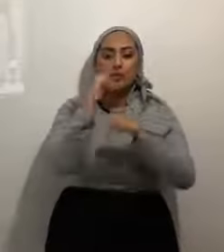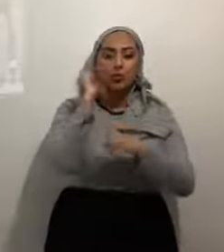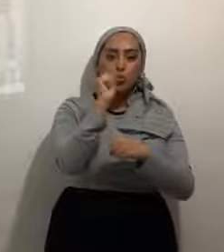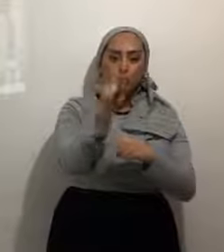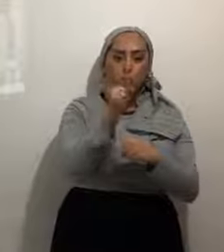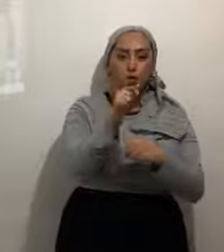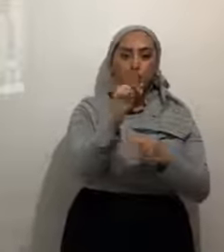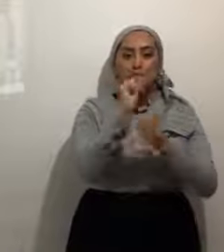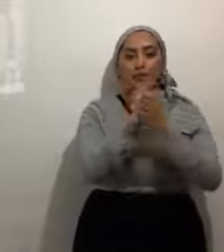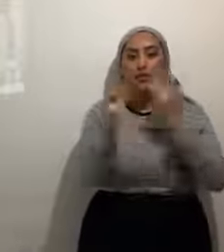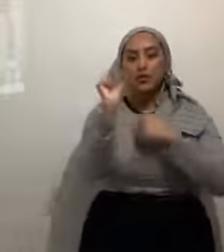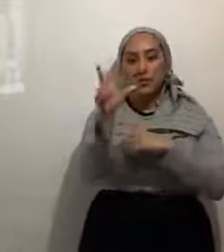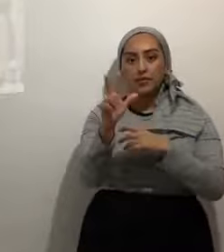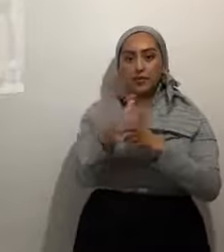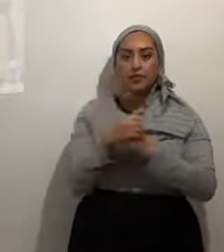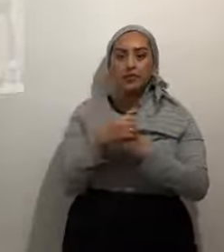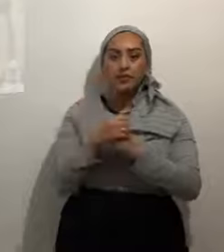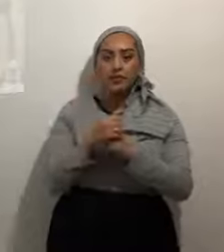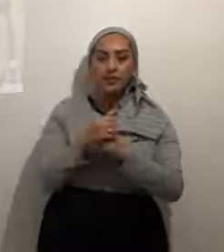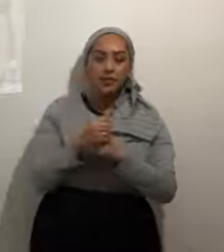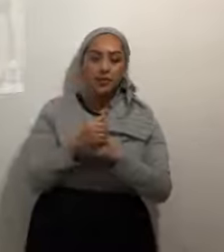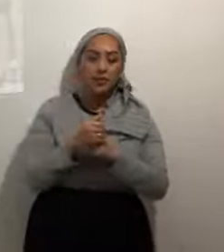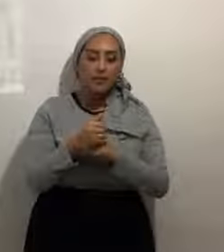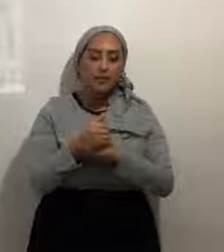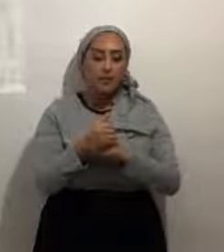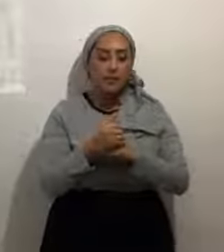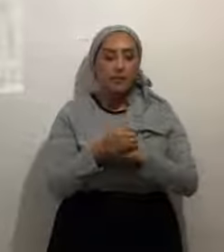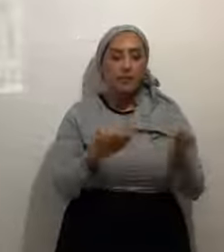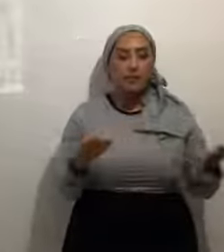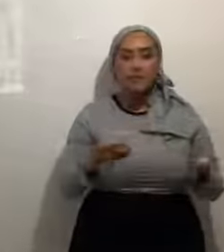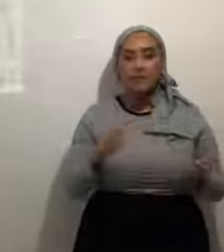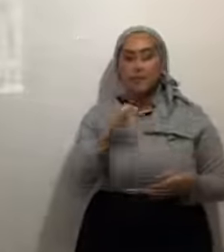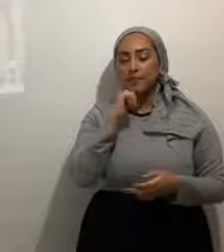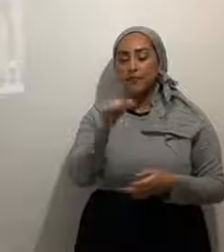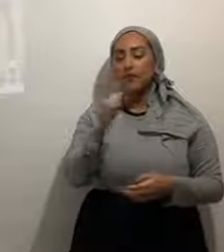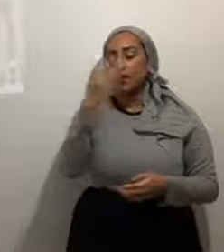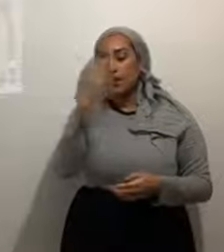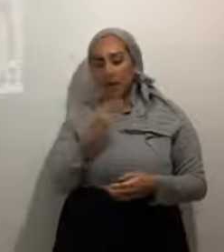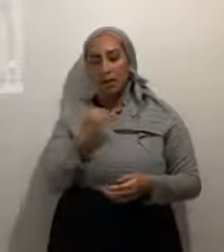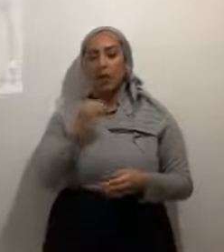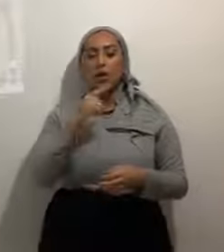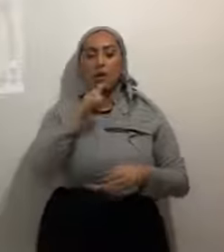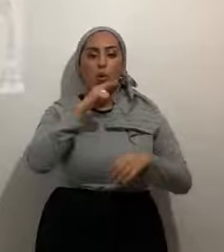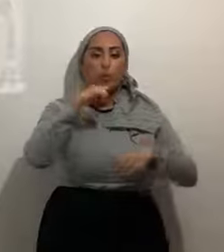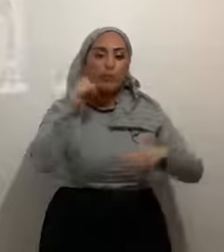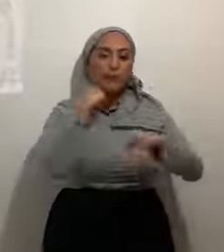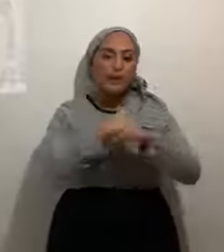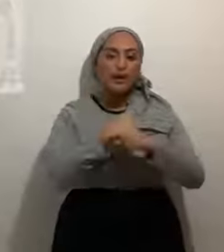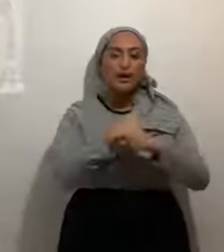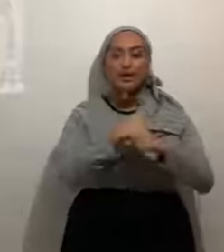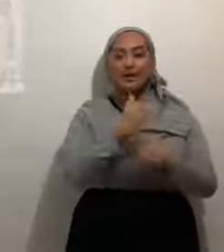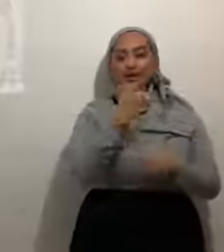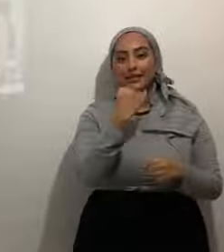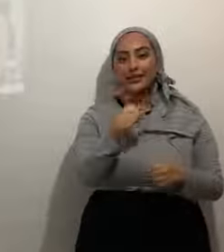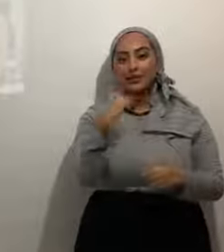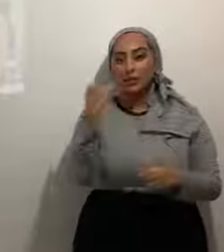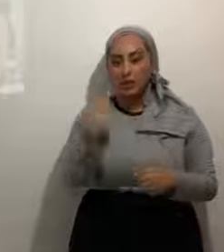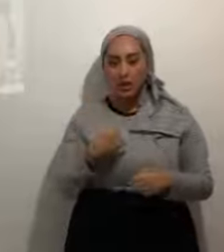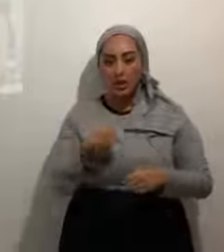el verso 3. Y aquí no se adormecerá ni dormirá el que guarda. Subraya otra vez